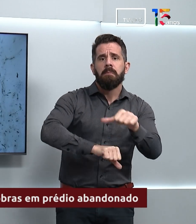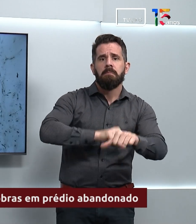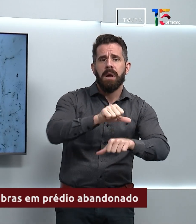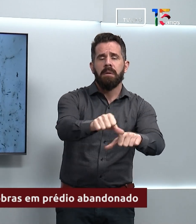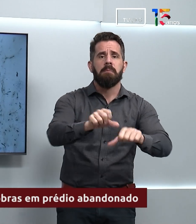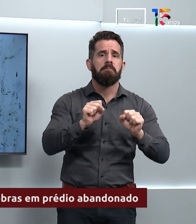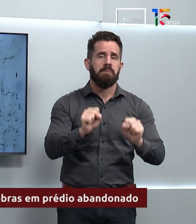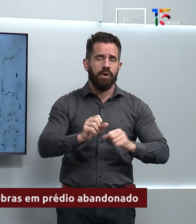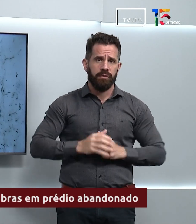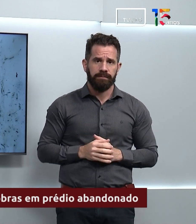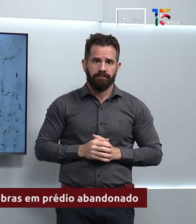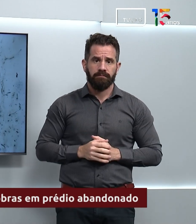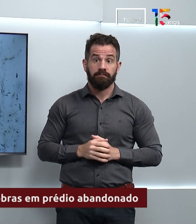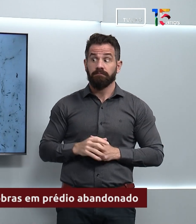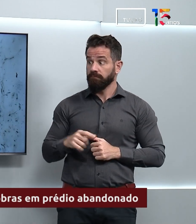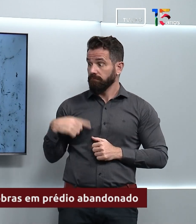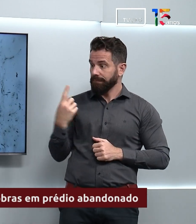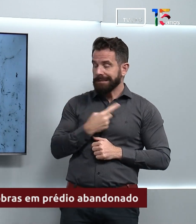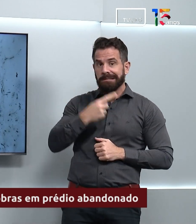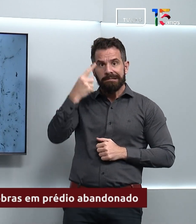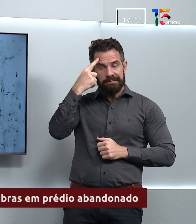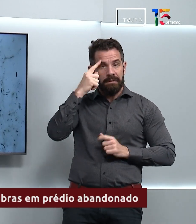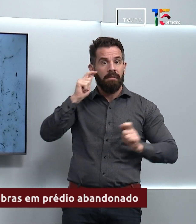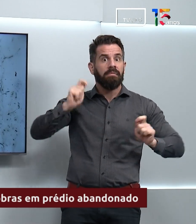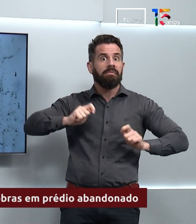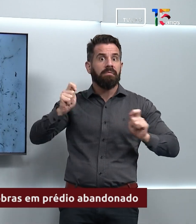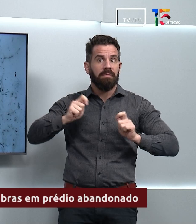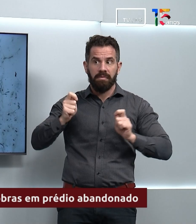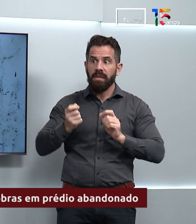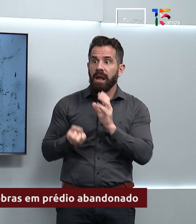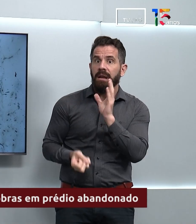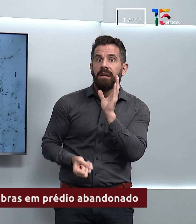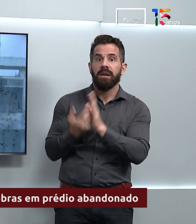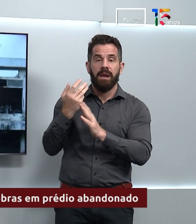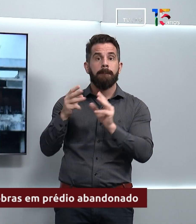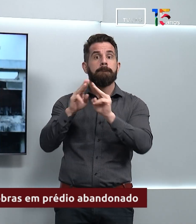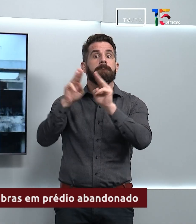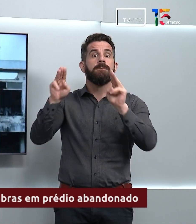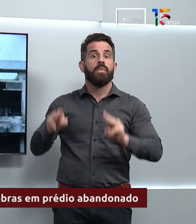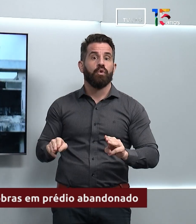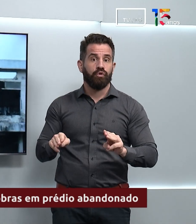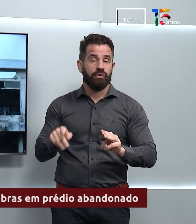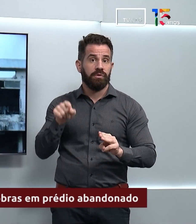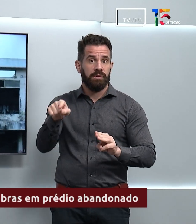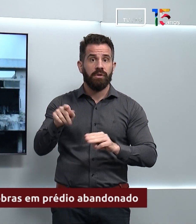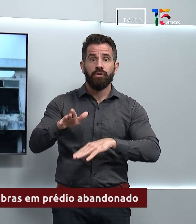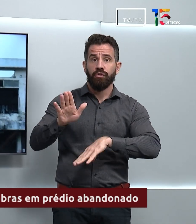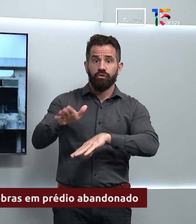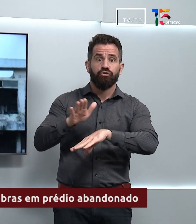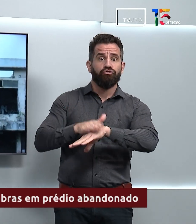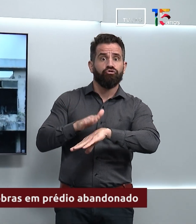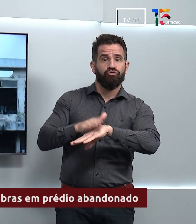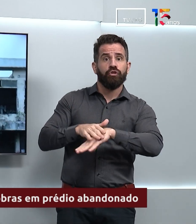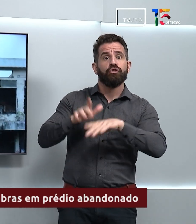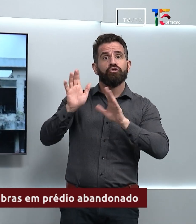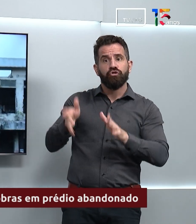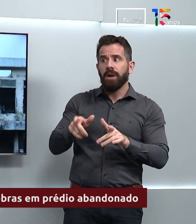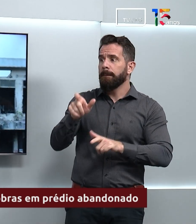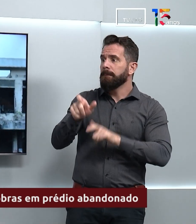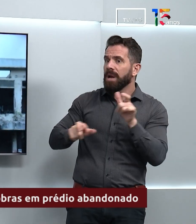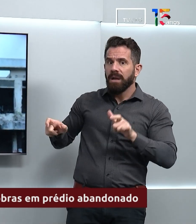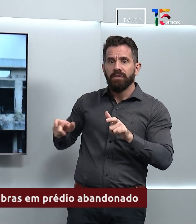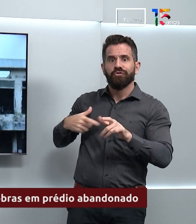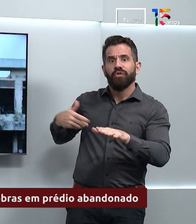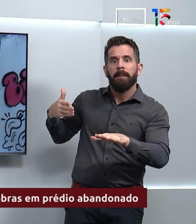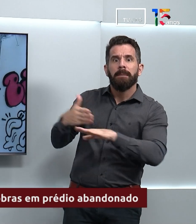Começamos a pensar nesse museu, um museu construído por várias pessoas, pelos seus transeuntes que